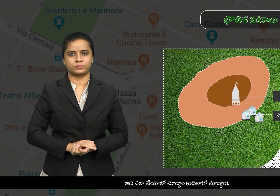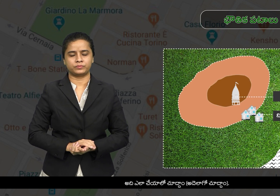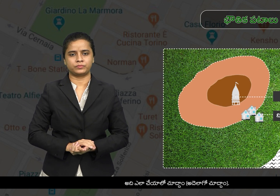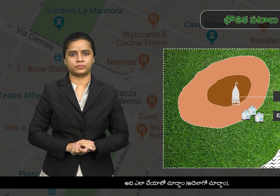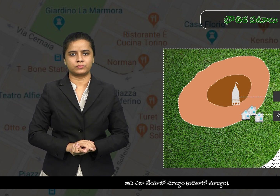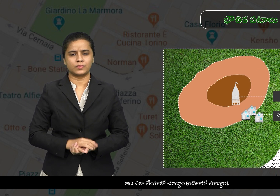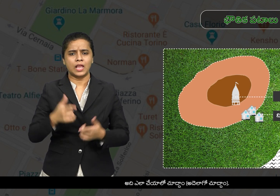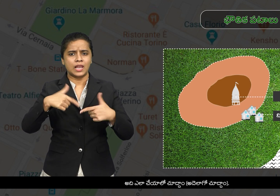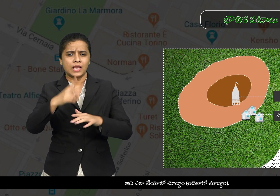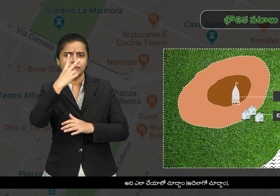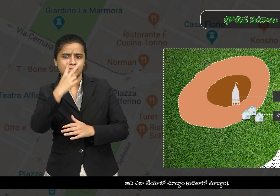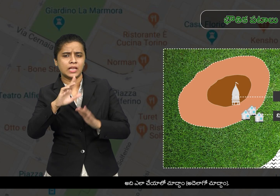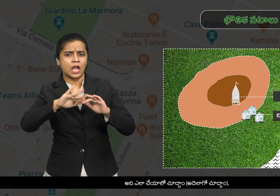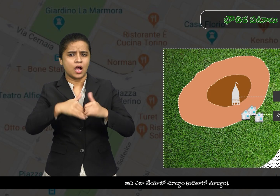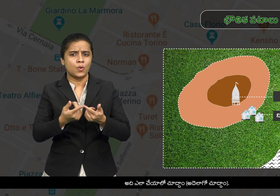అది ఎలా చేయాలో చూద్దాం.